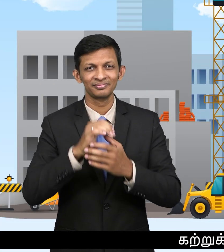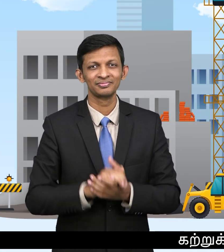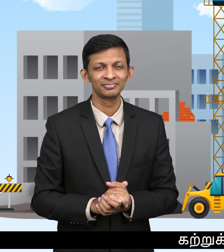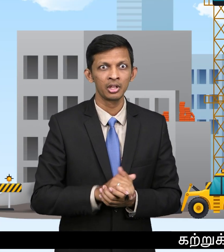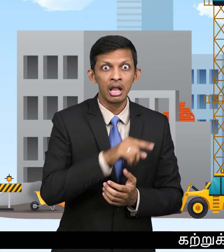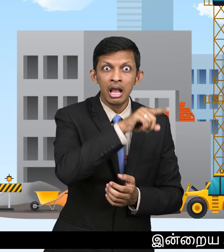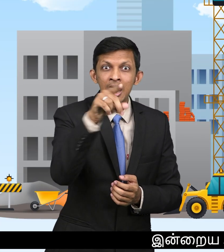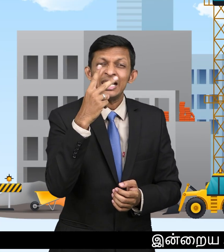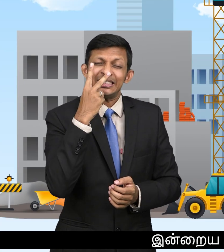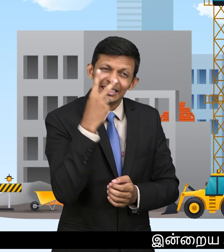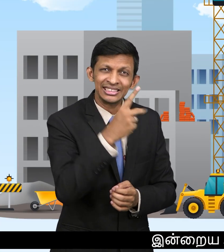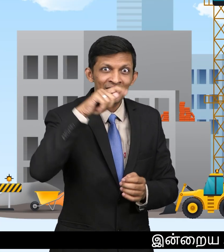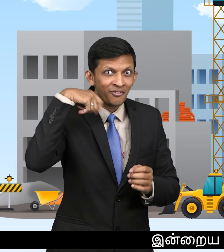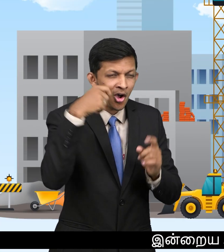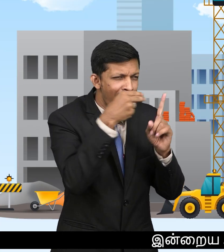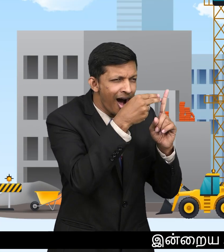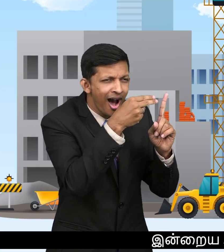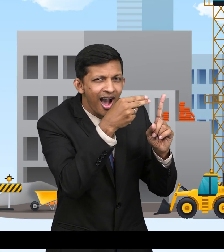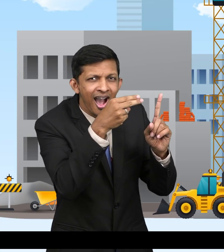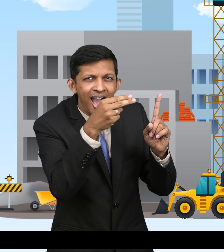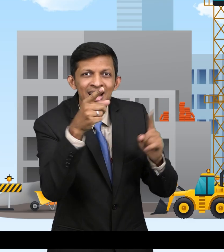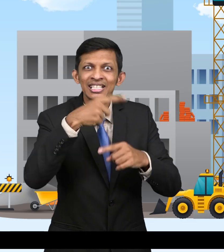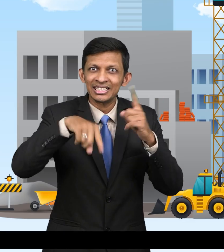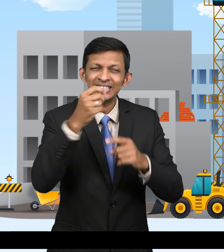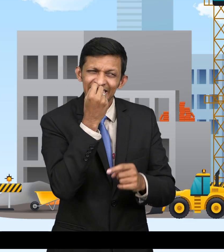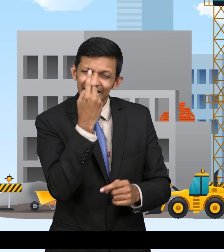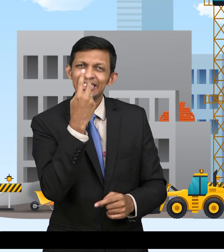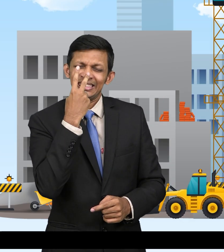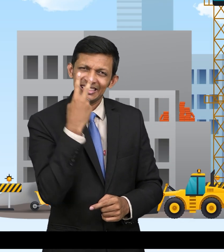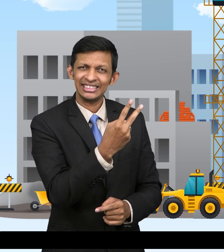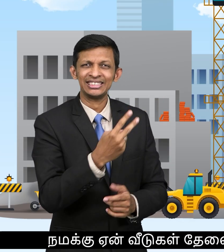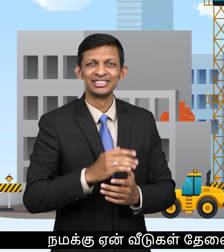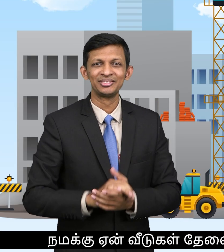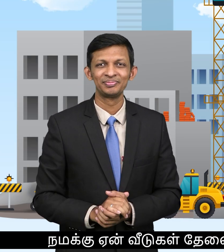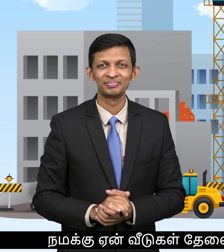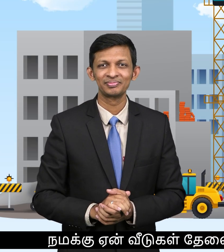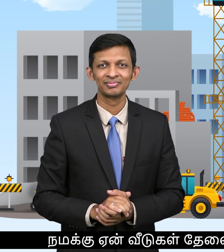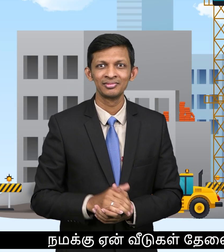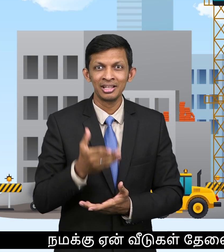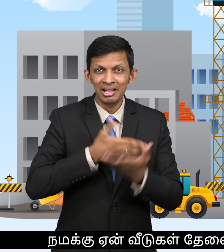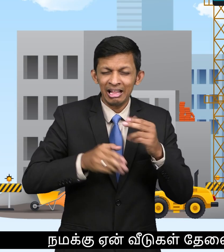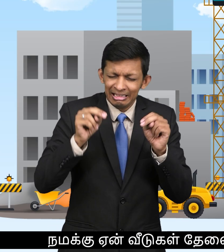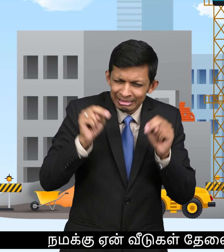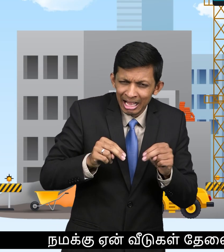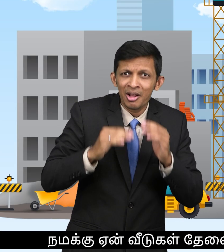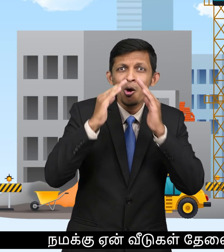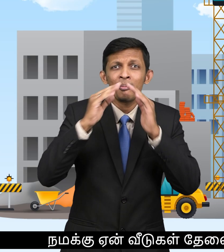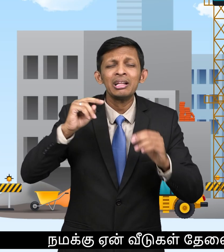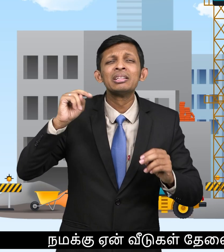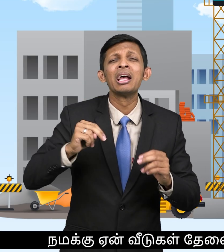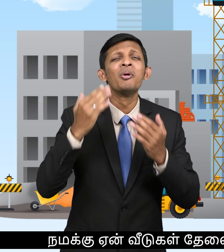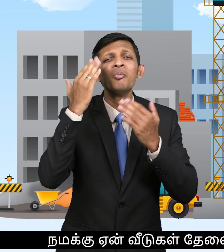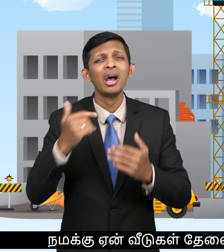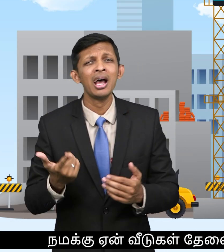கற்றுக்கொள்வீர்கள். இந்த அமர்வின் முடிவில் நீங்கள் நமக்கு ஏன் வீடுகள் தேவை என்பதை